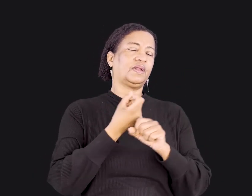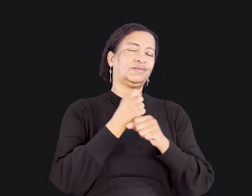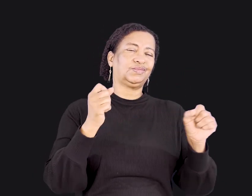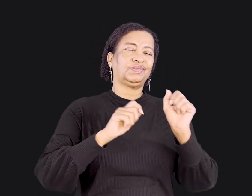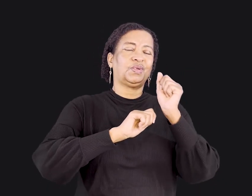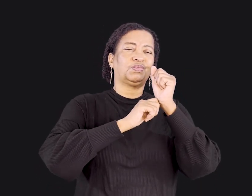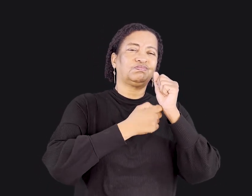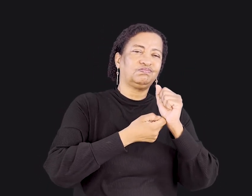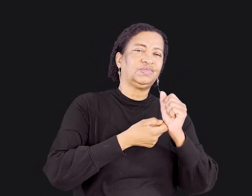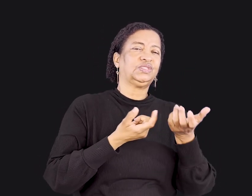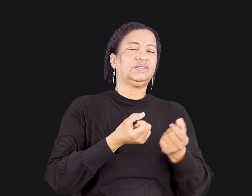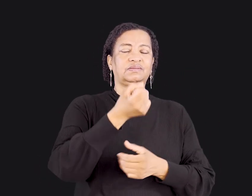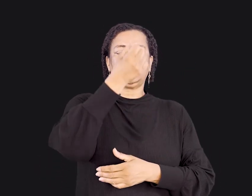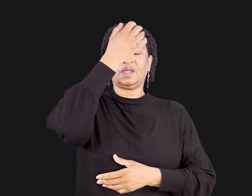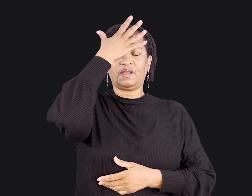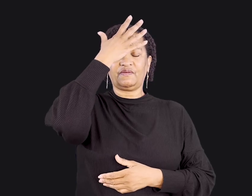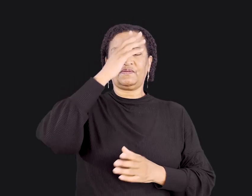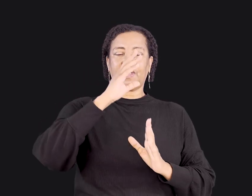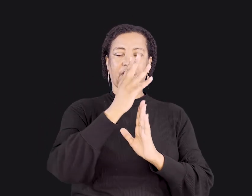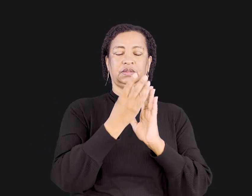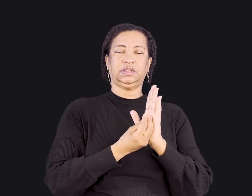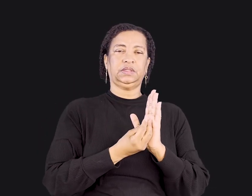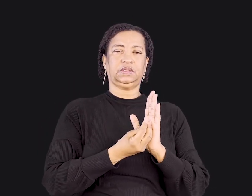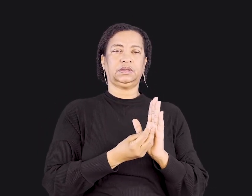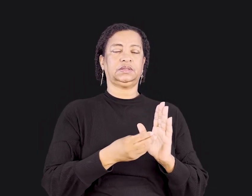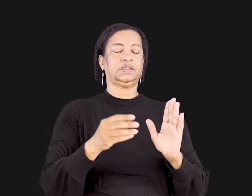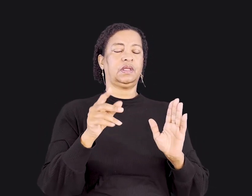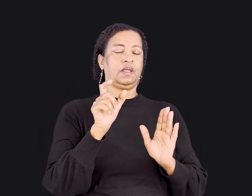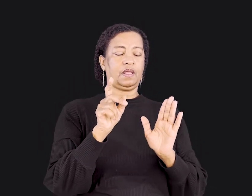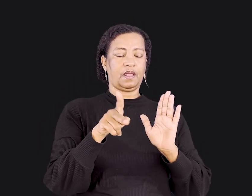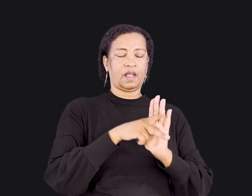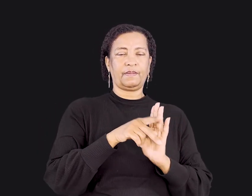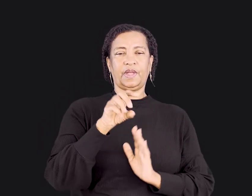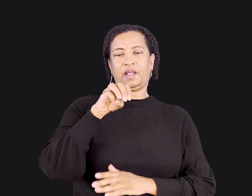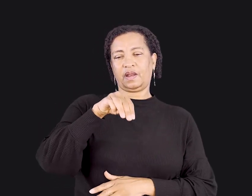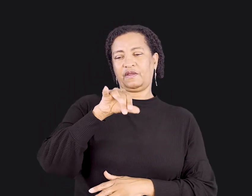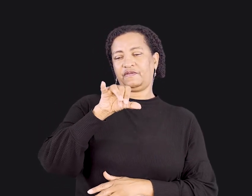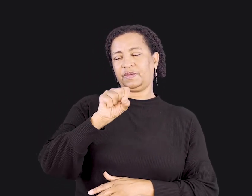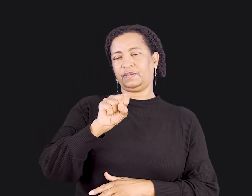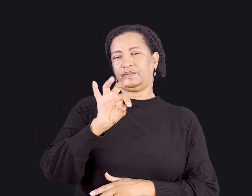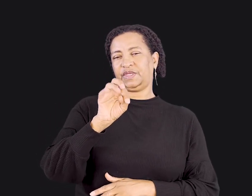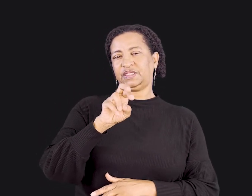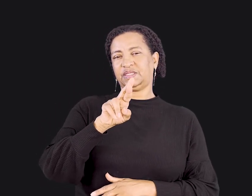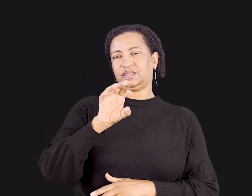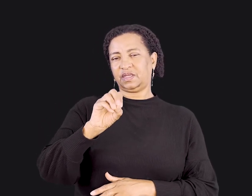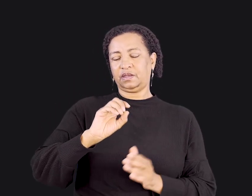já revelados sobre a igreja. A palavra mistério significa um segredo que cedo ou tarde será